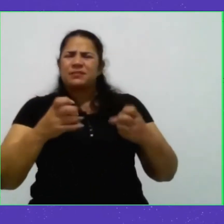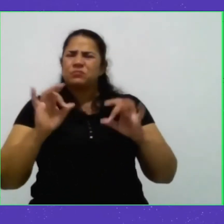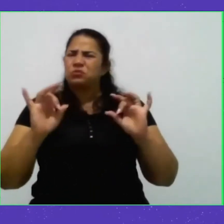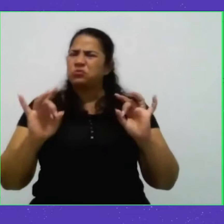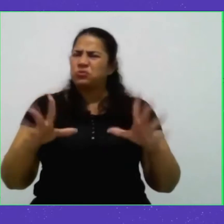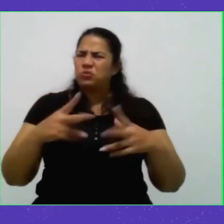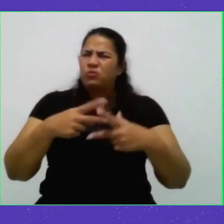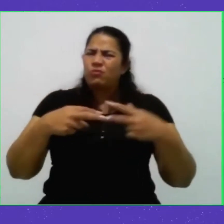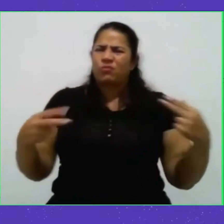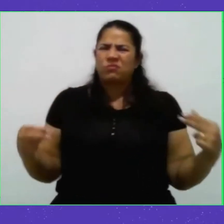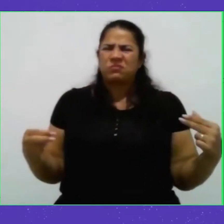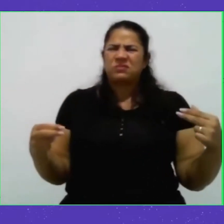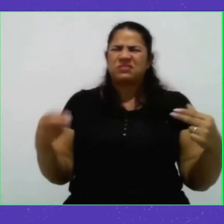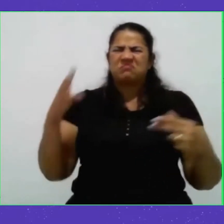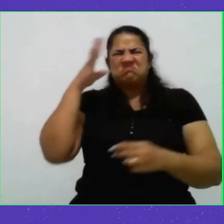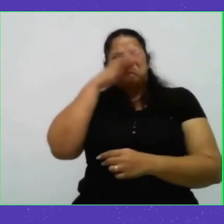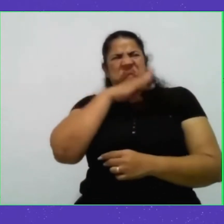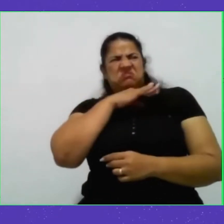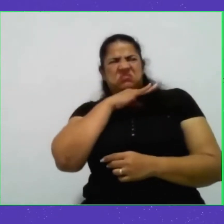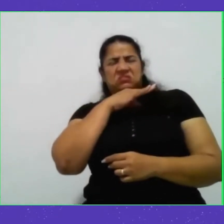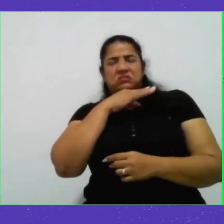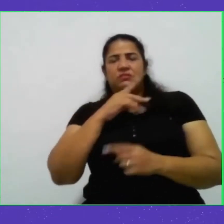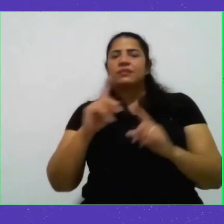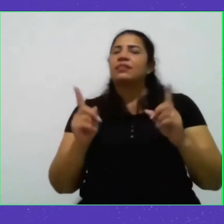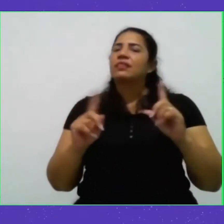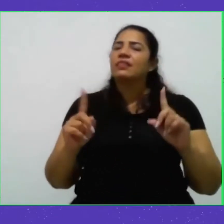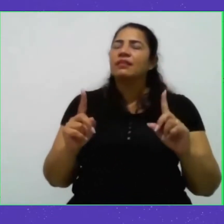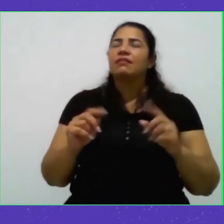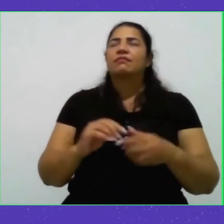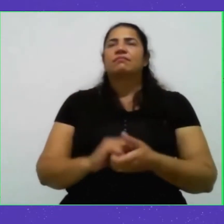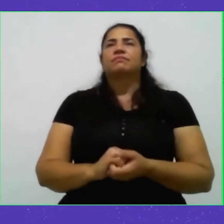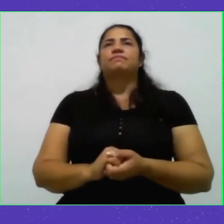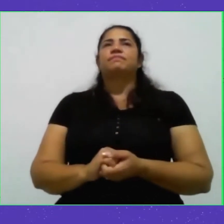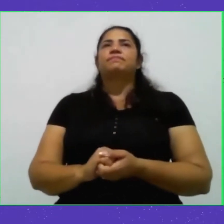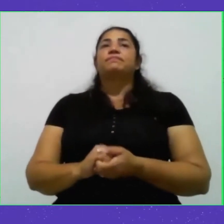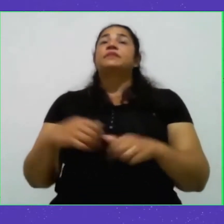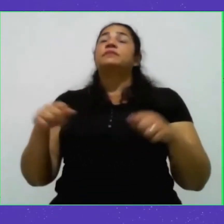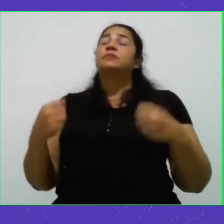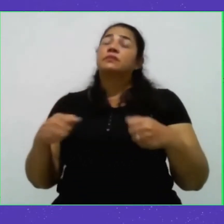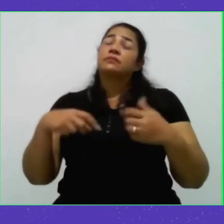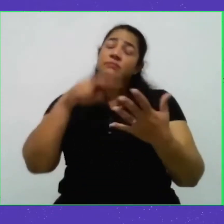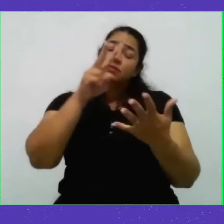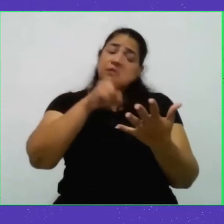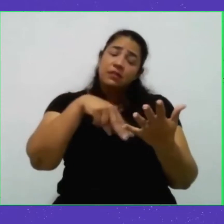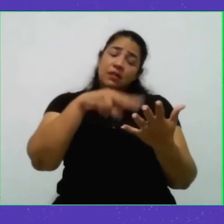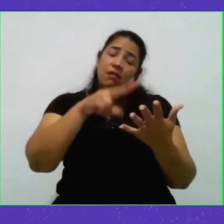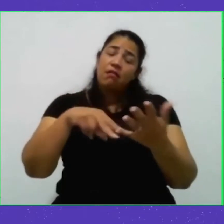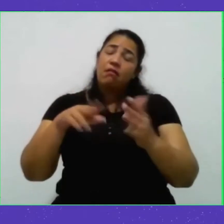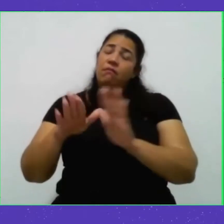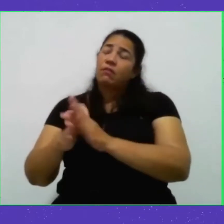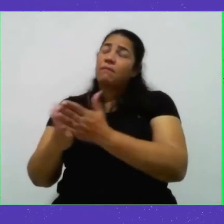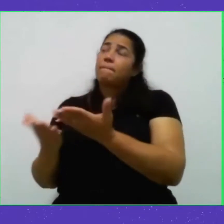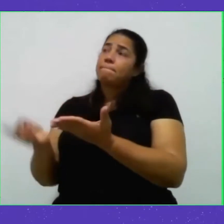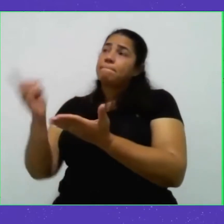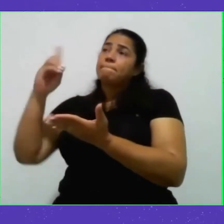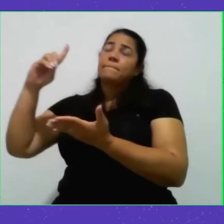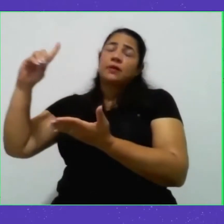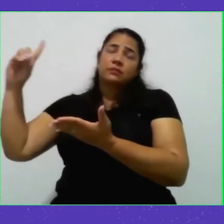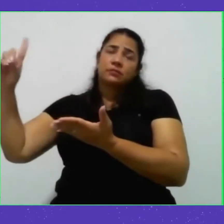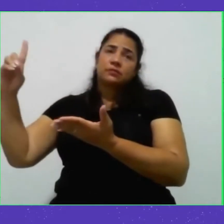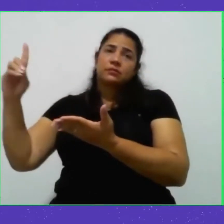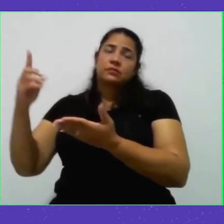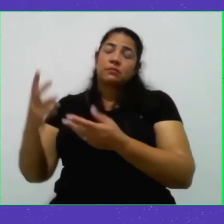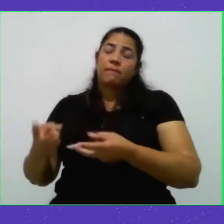né, e achar que só para ver coisa ruim. Mas aqui também nós